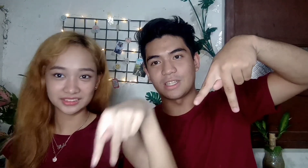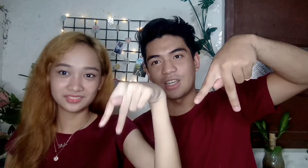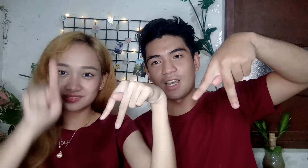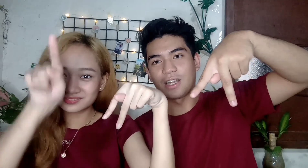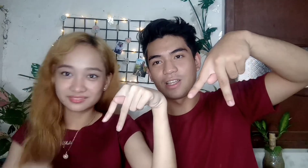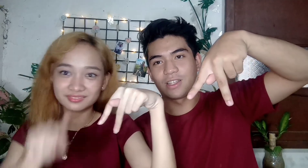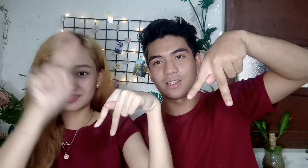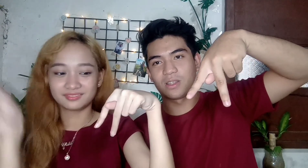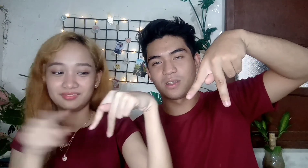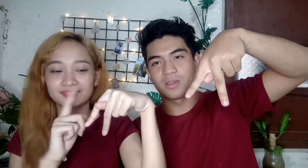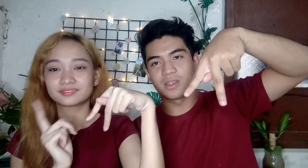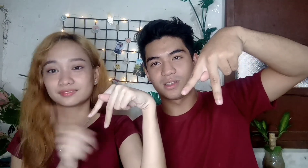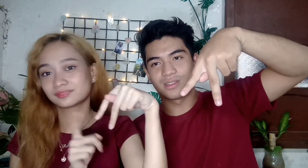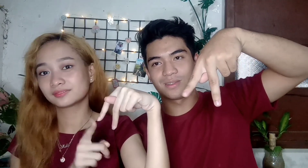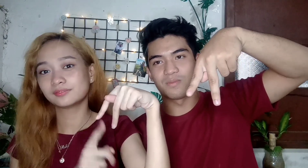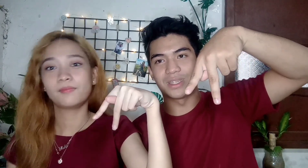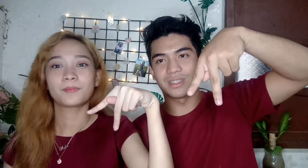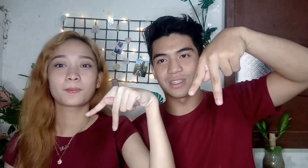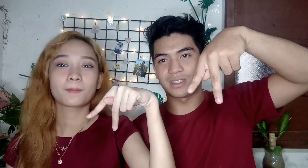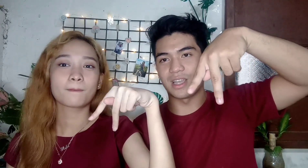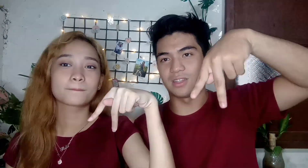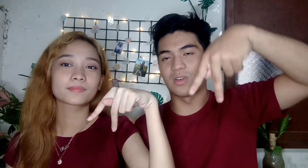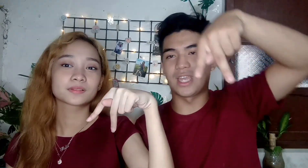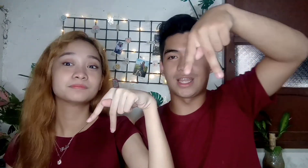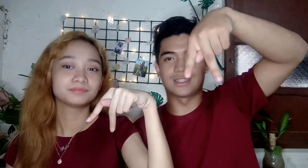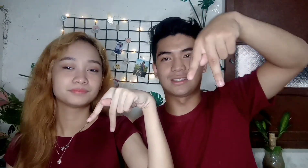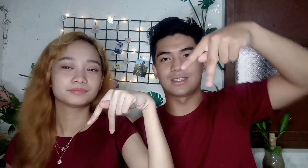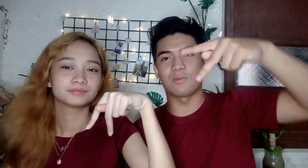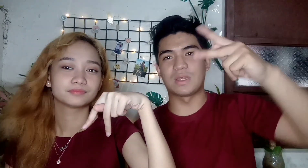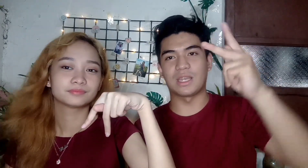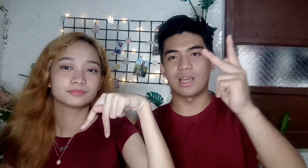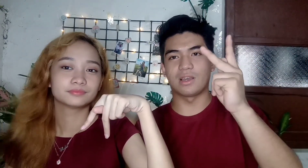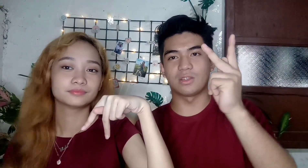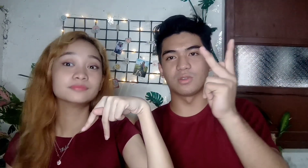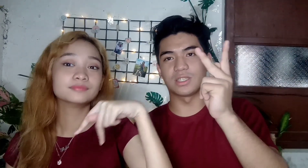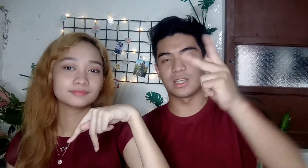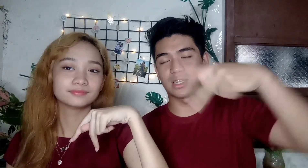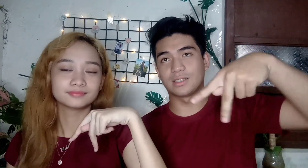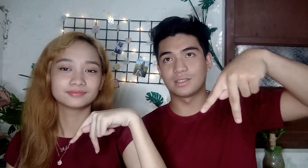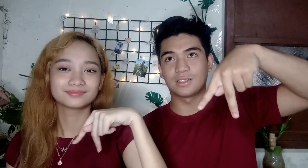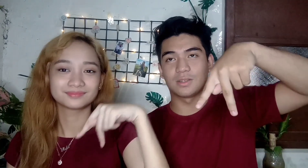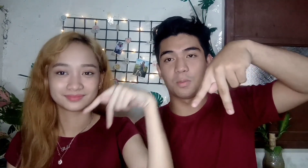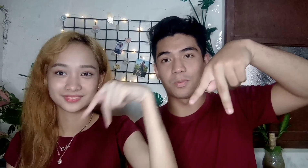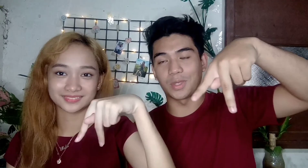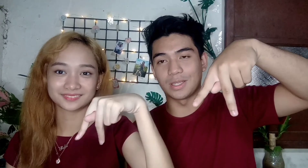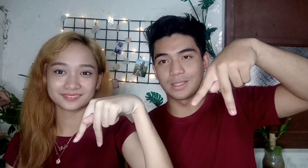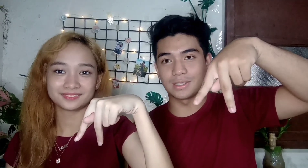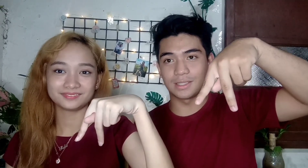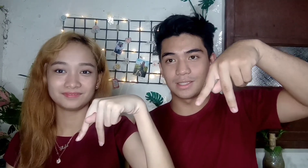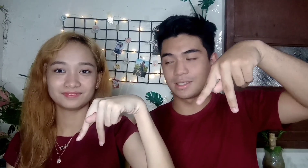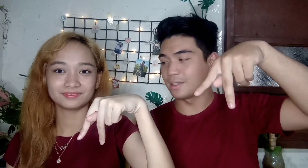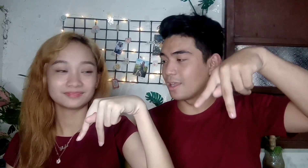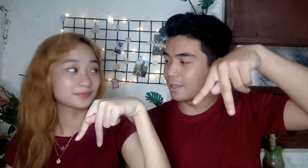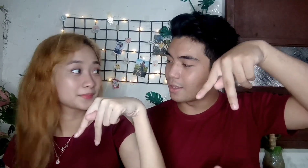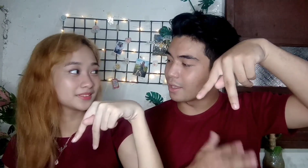siya. Basic as dato. Ayan. Sabi niya nga. Inulit niya lang. P. Then